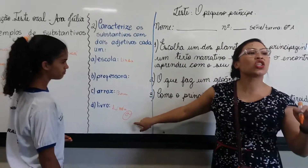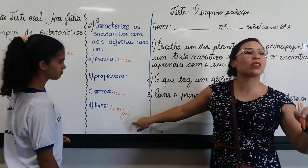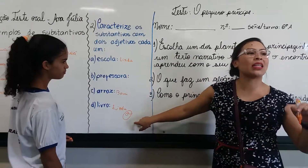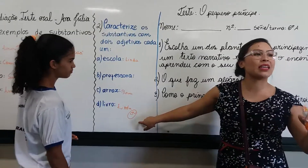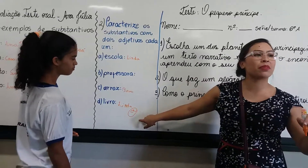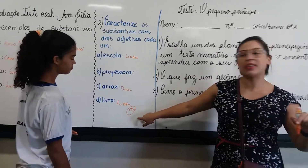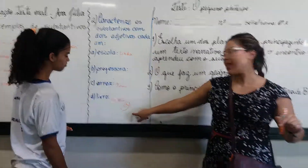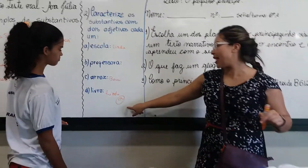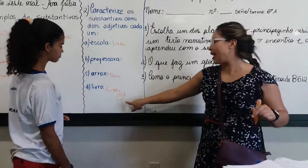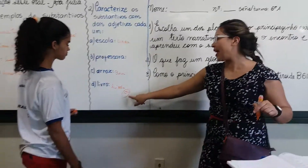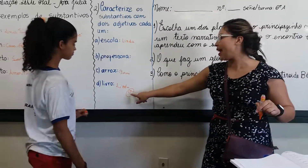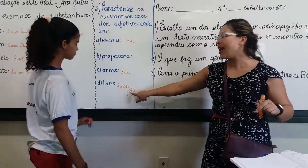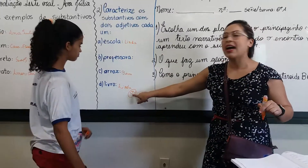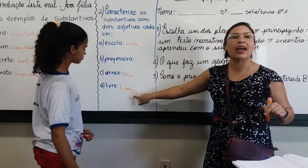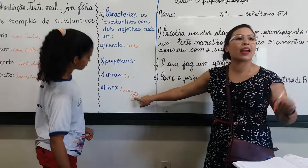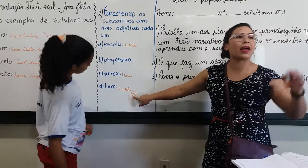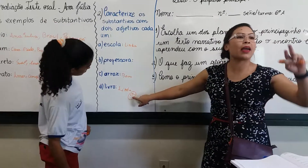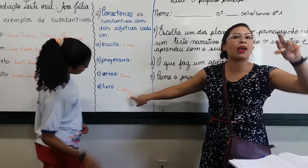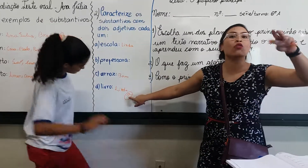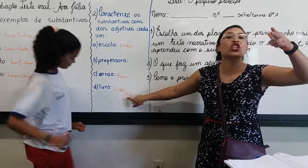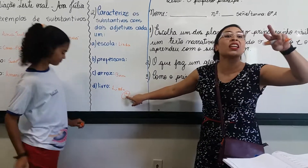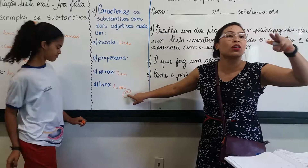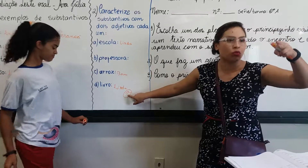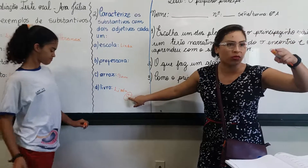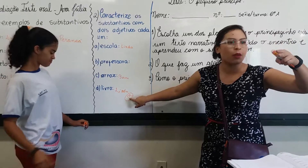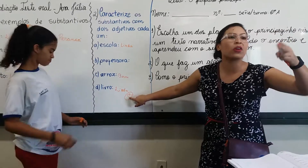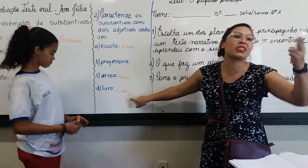da Libras, ela é um gênero. Pode ser